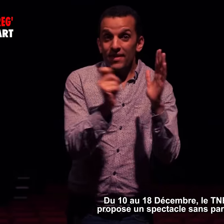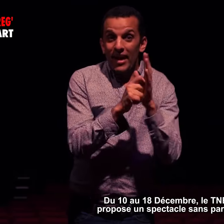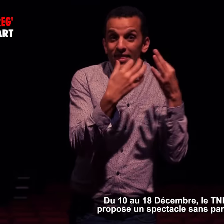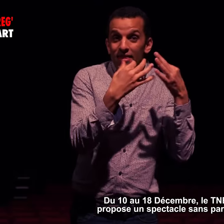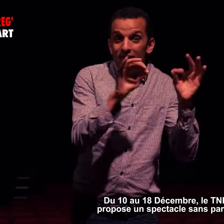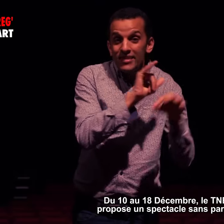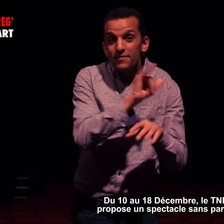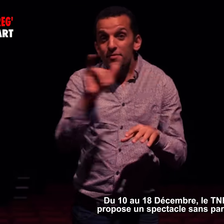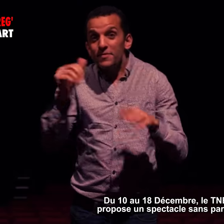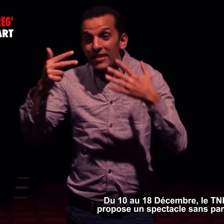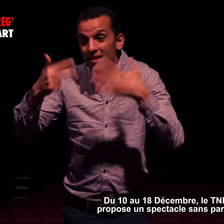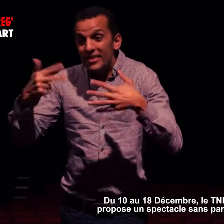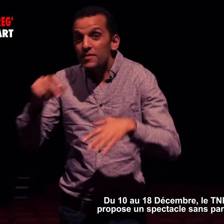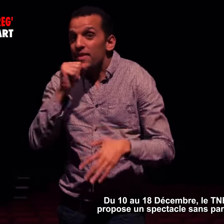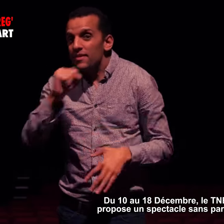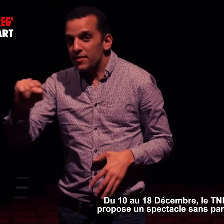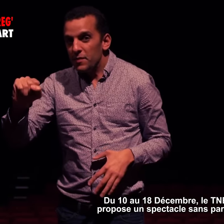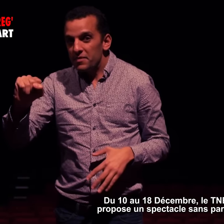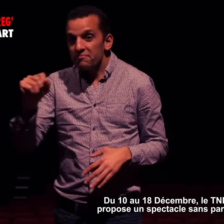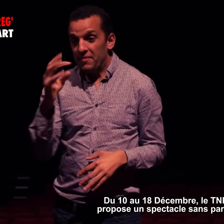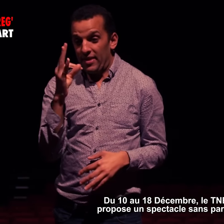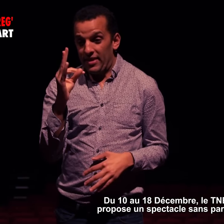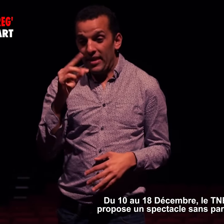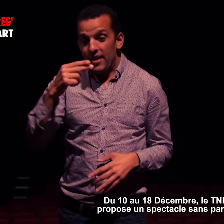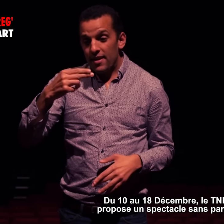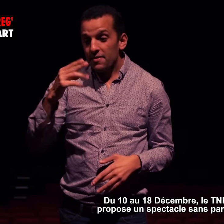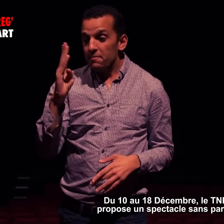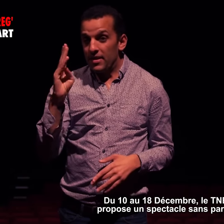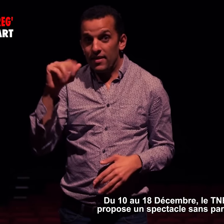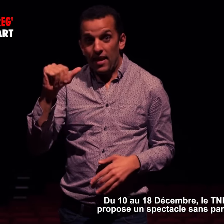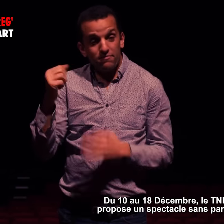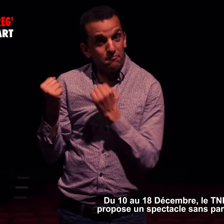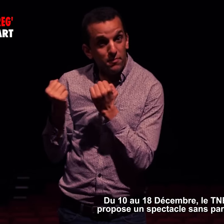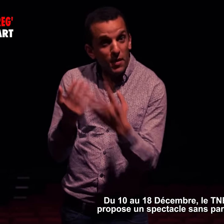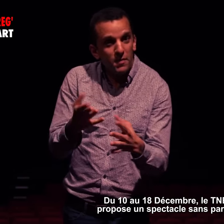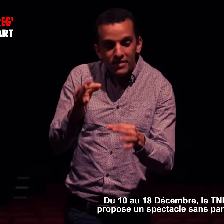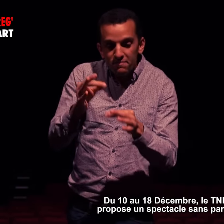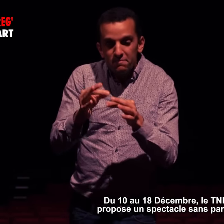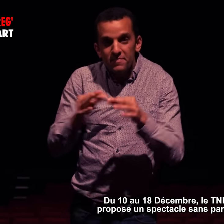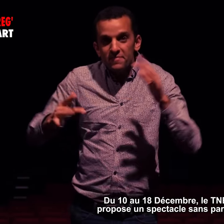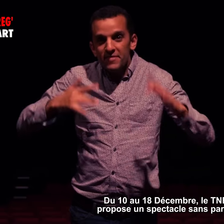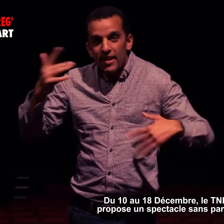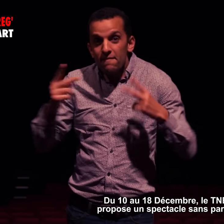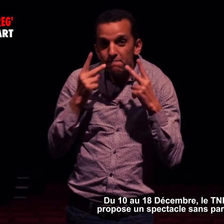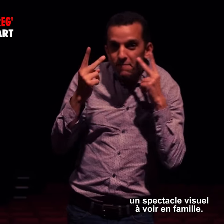Du 10 au 18 décembre au TNBA, le théâtre propose une pièce